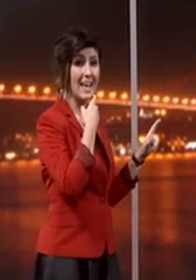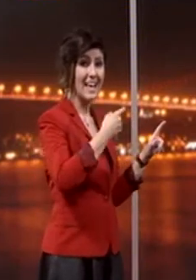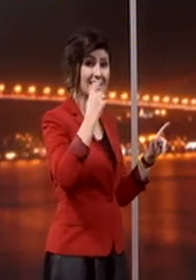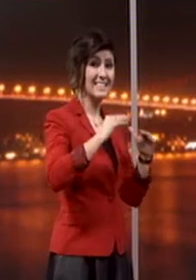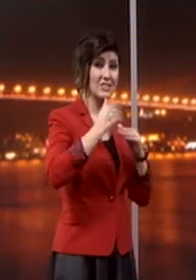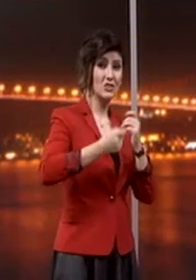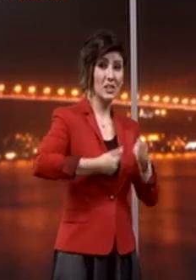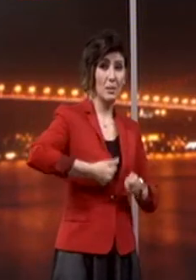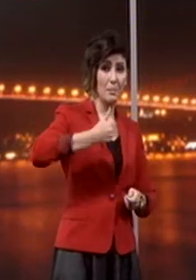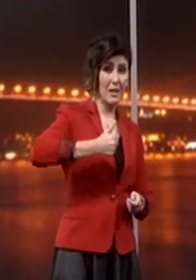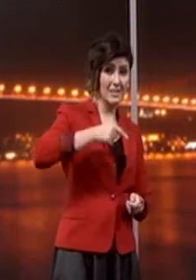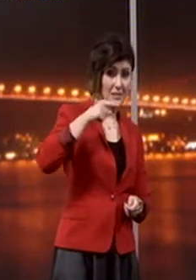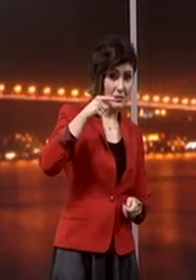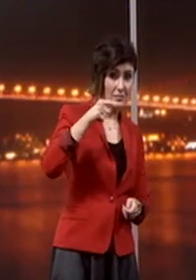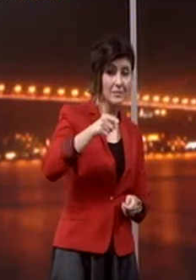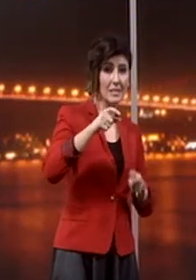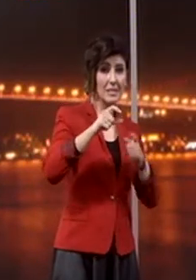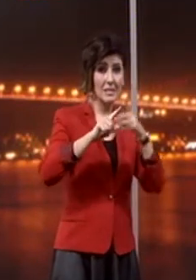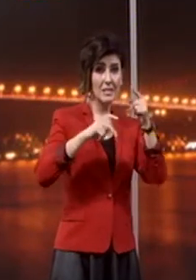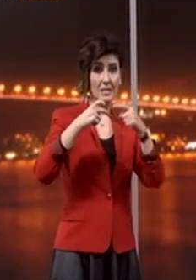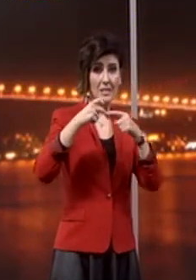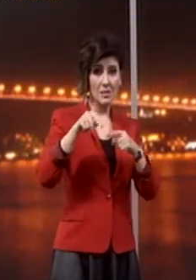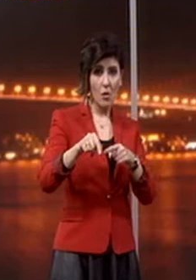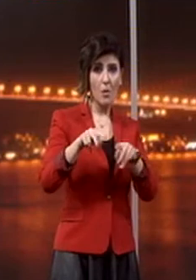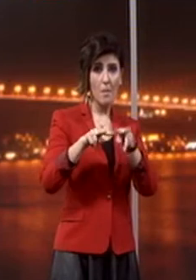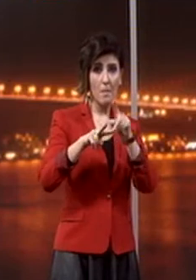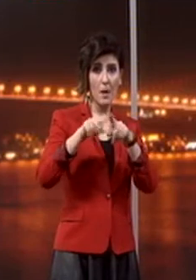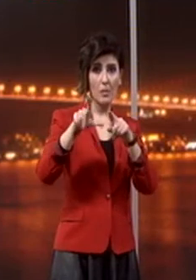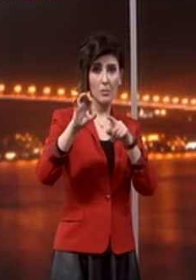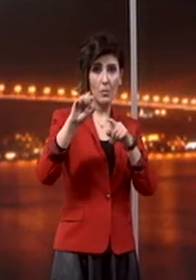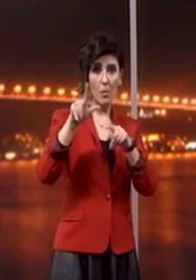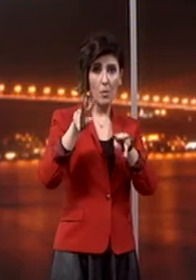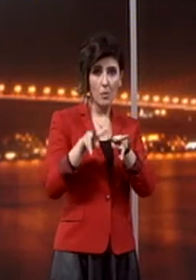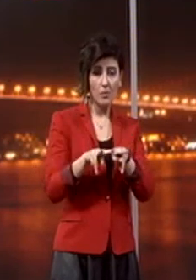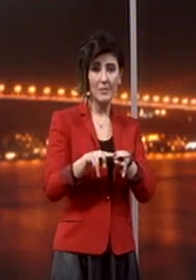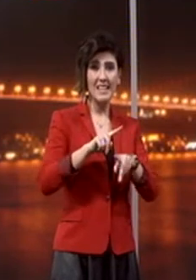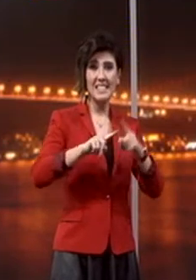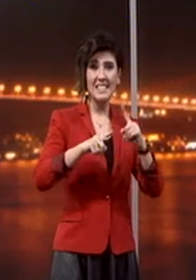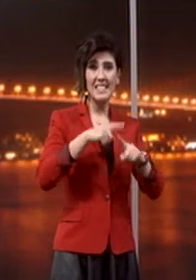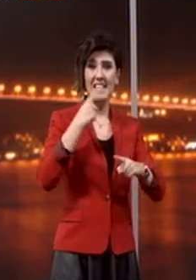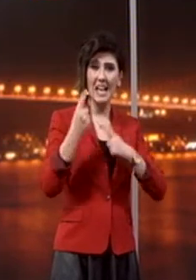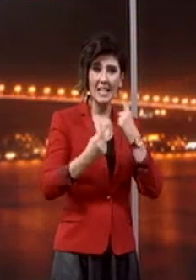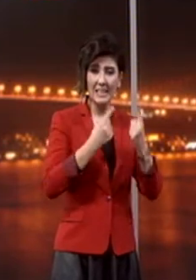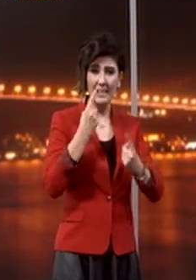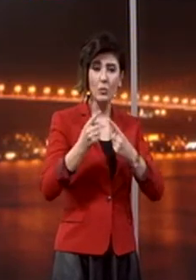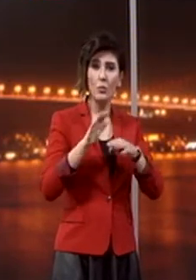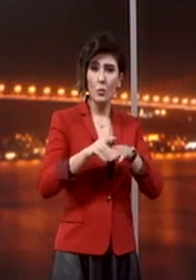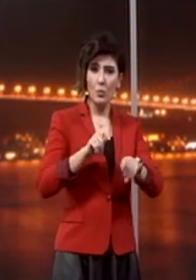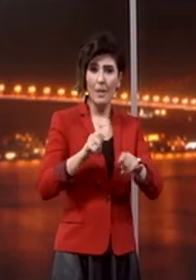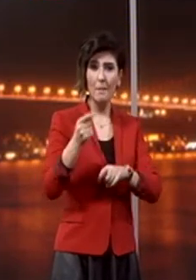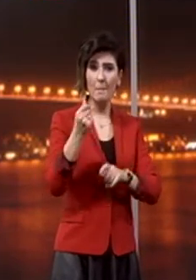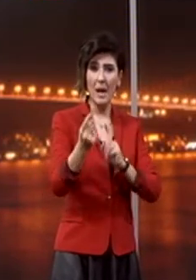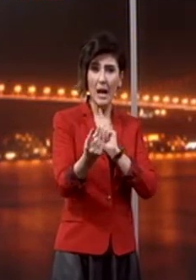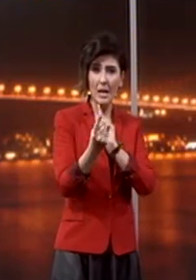Görüntülerde eski Dışişleri Bakanlarından Jack Straw ve Sir Malcolm Rifkind siyasi etkinliklerini